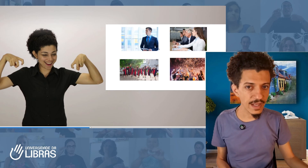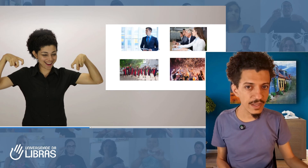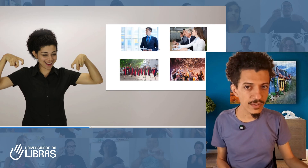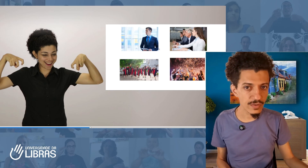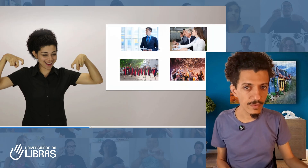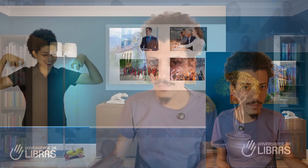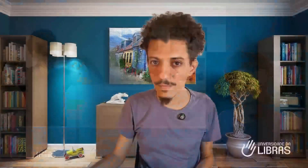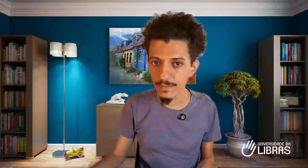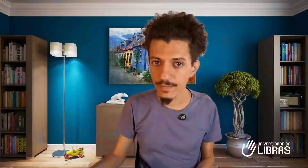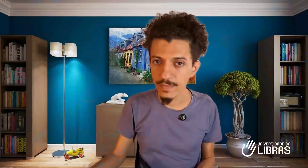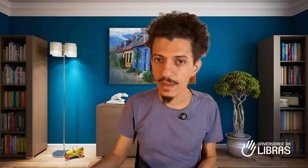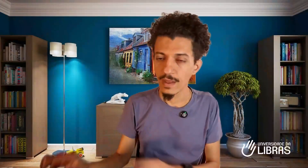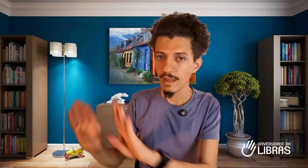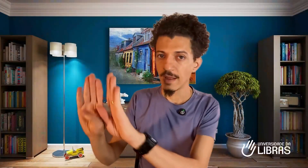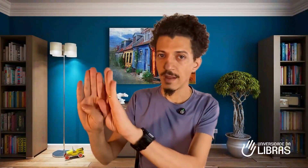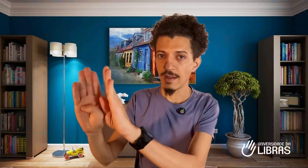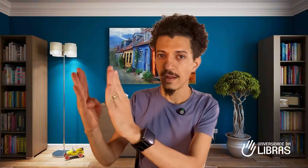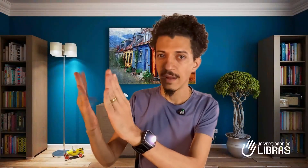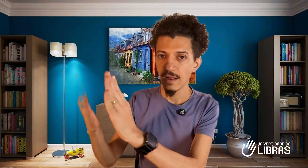fizer isso,